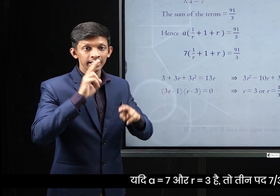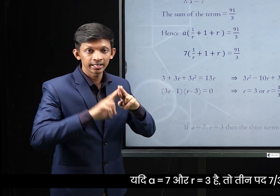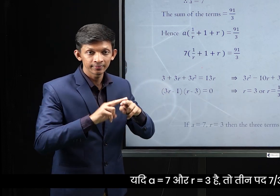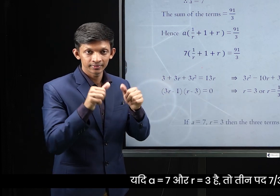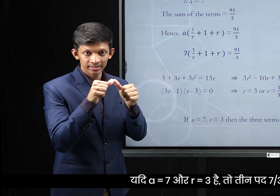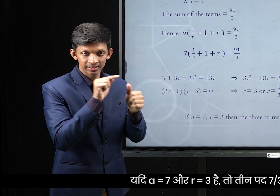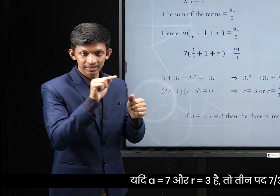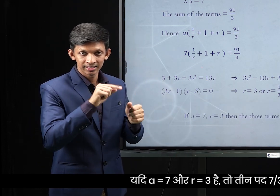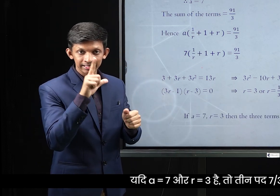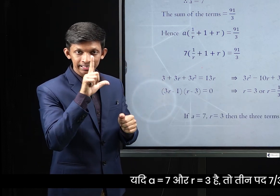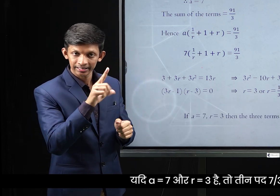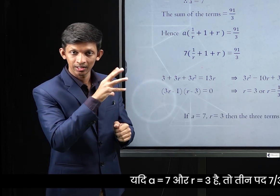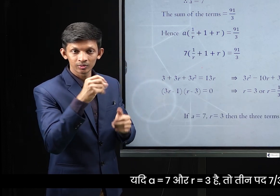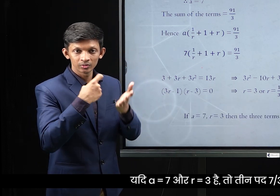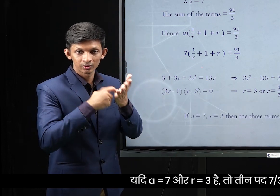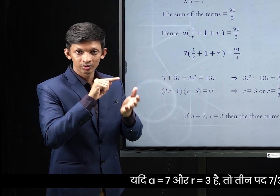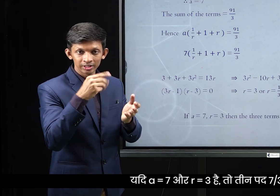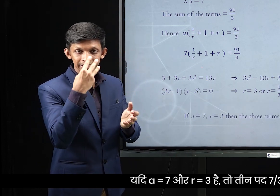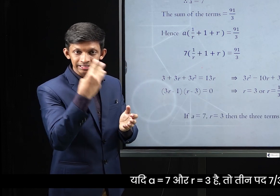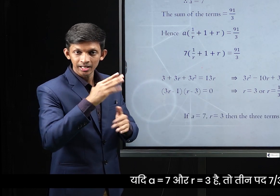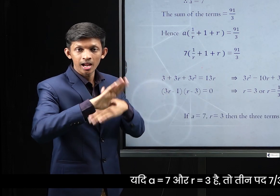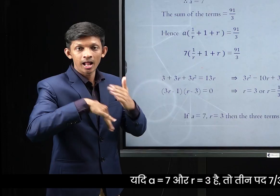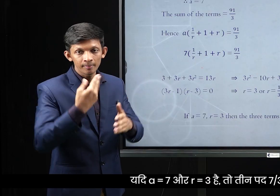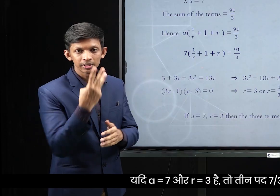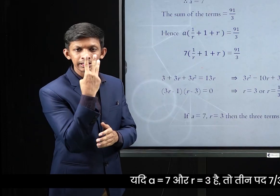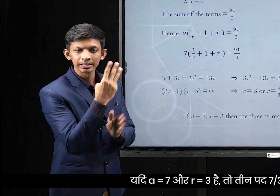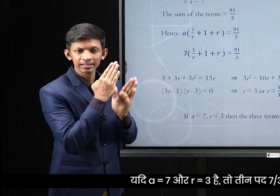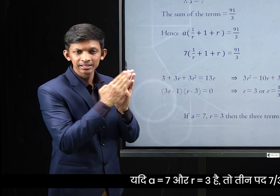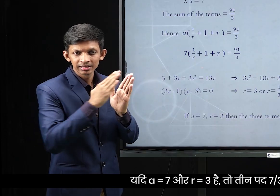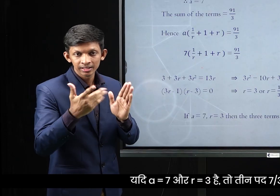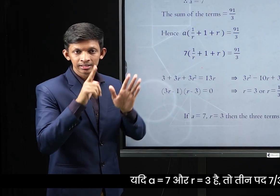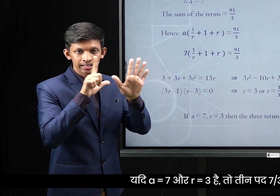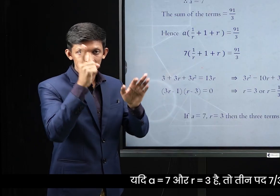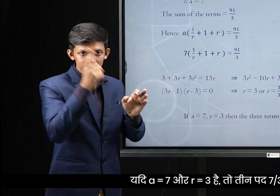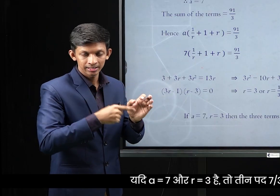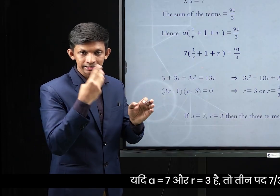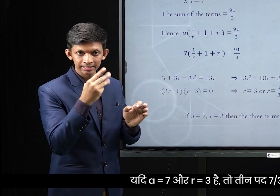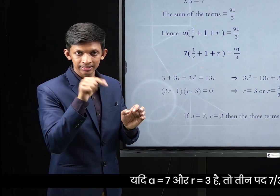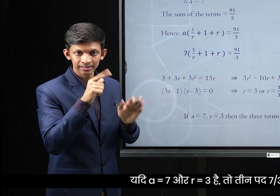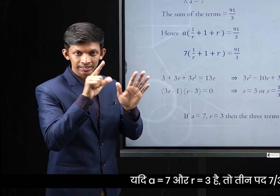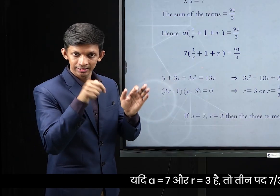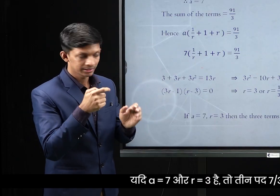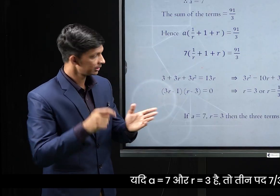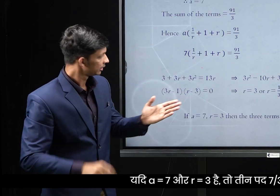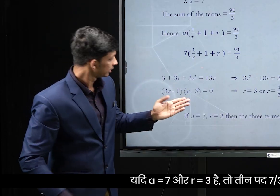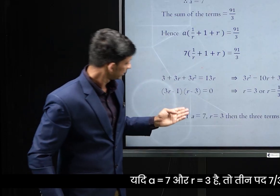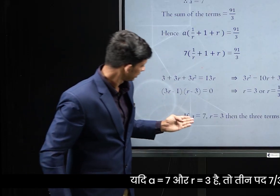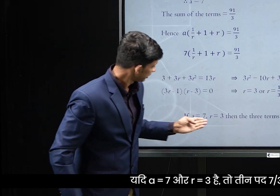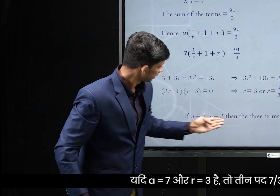यदि a इक्वल्स 7 और r इक्वल्स 3 है तो 3 पद 7/3 7 और 21 हैं।